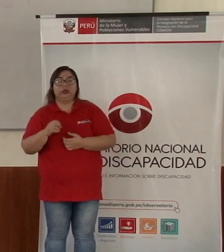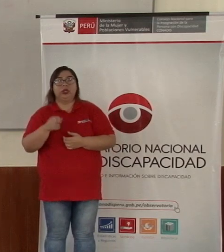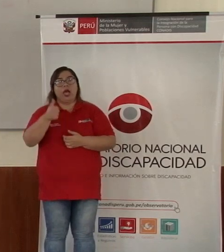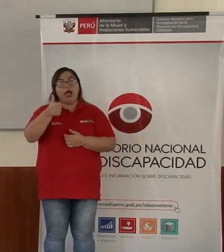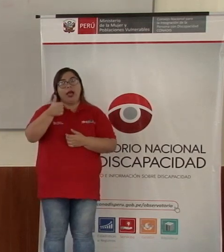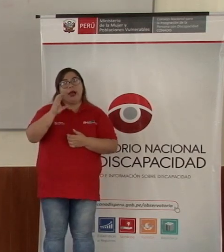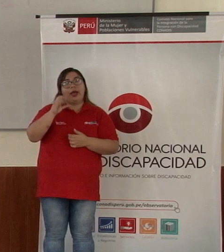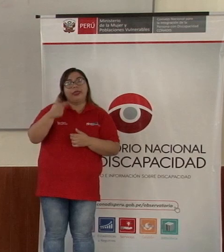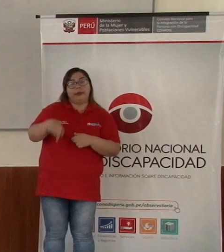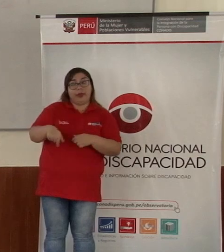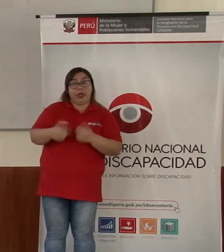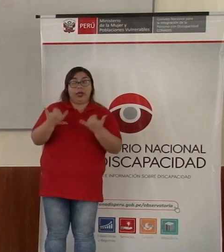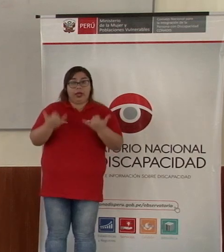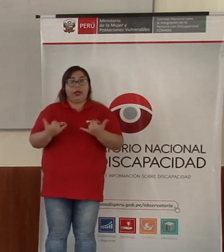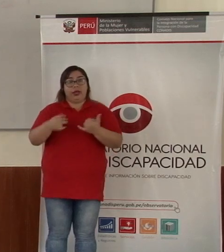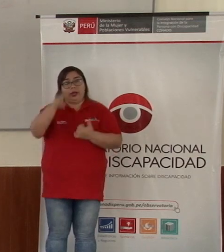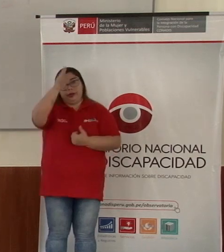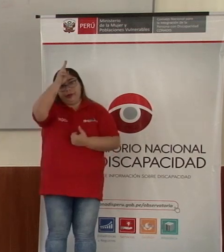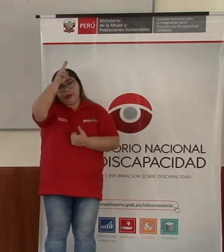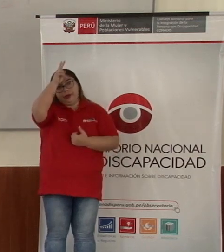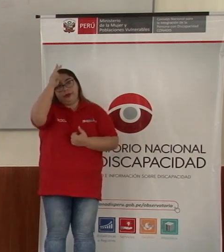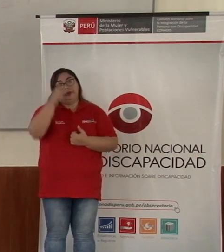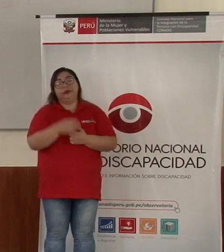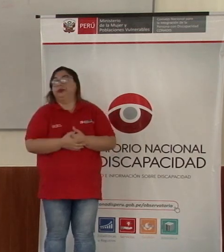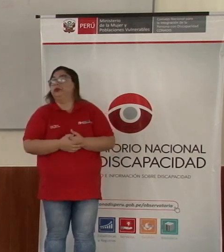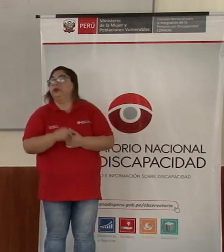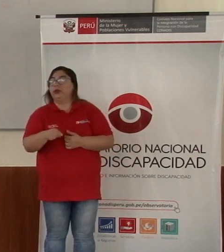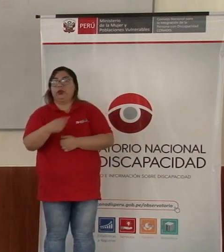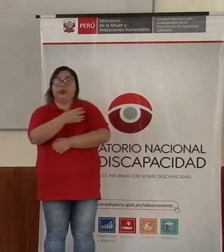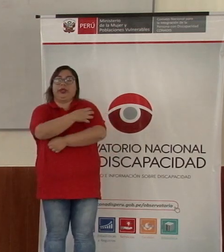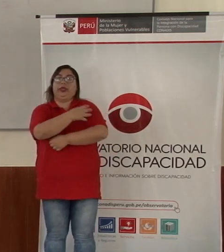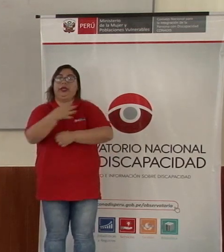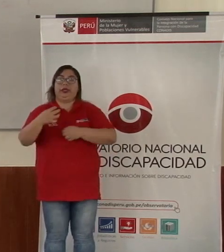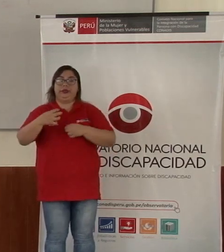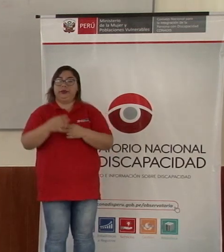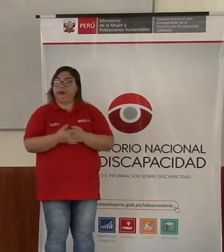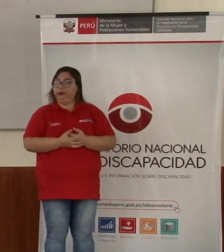acá en Perú, solamente en el Perú, en lo que respecta al derecho.